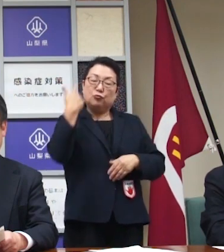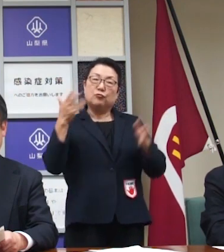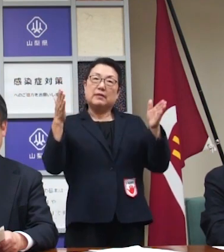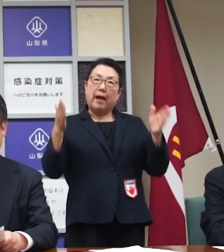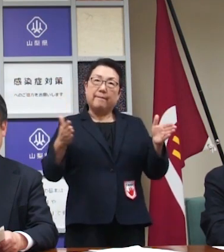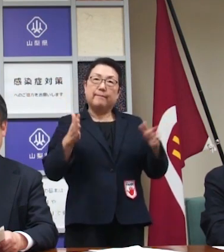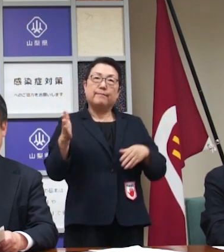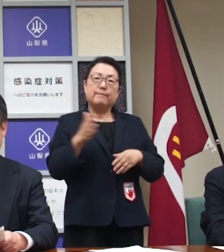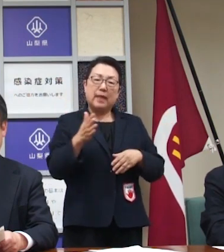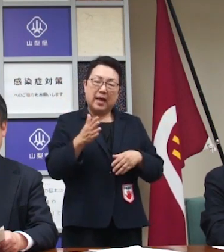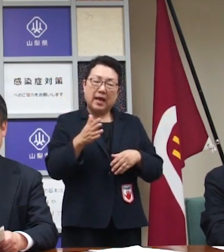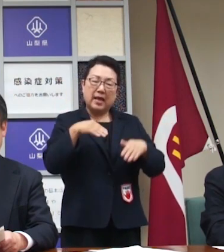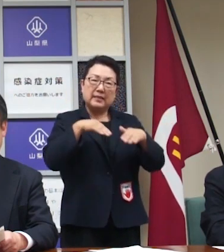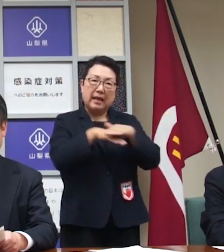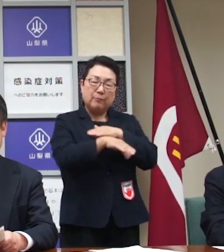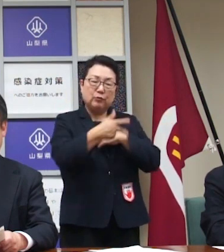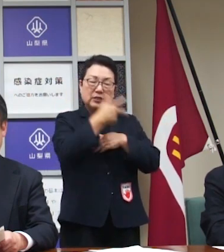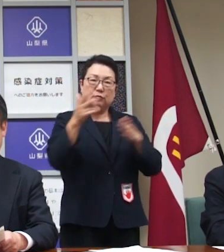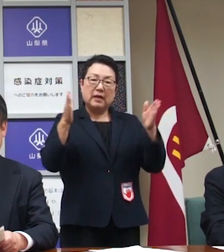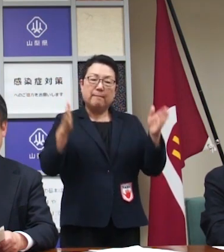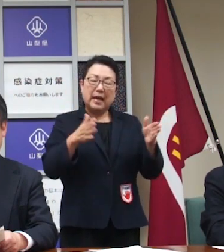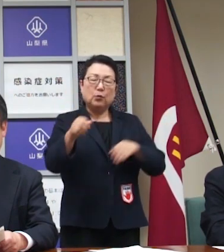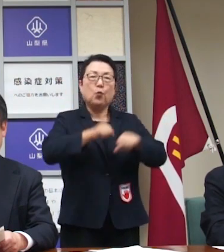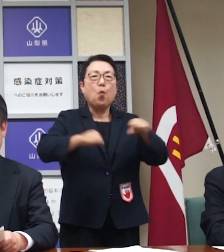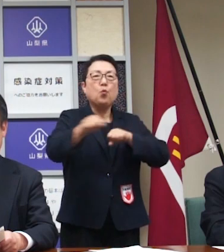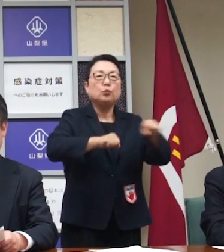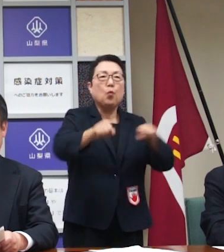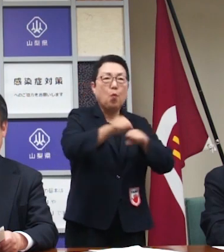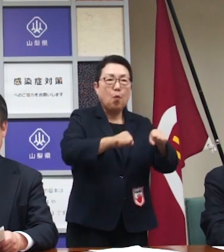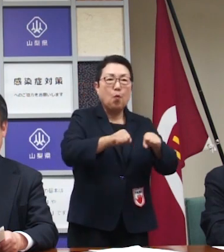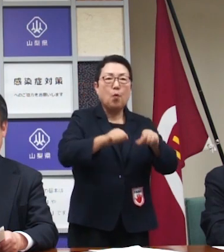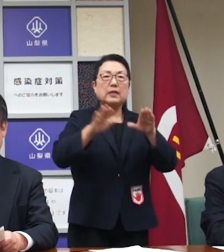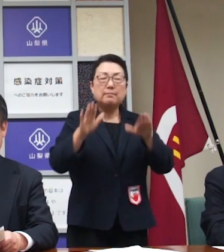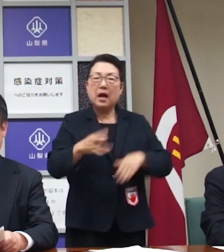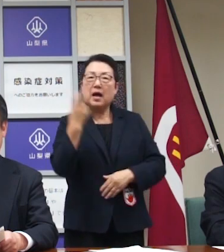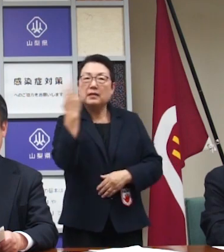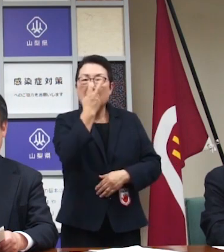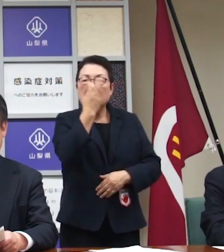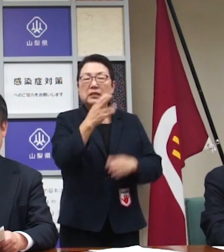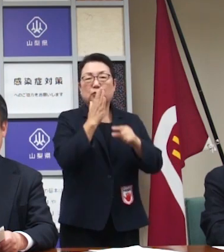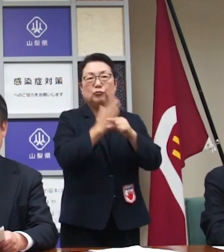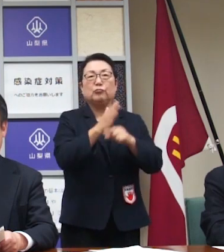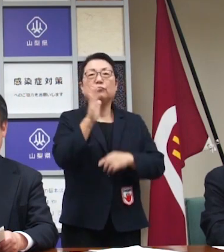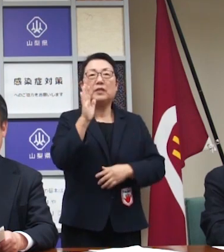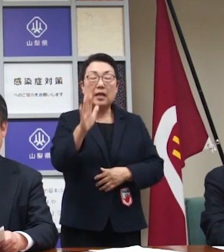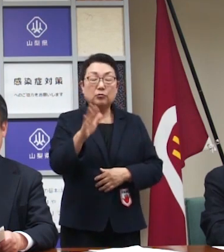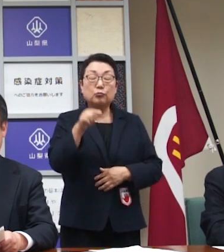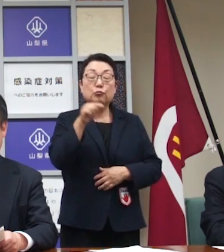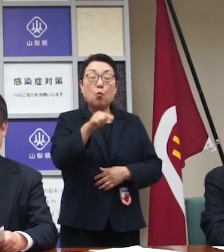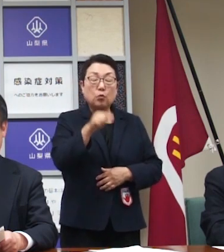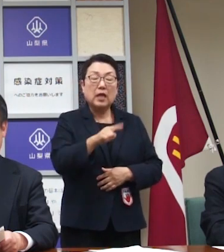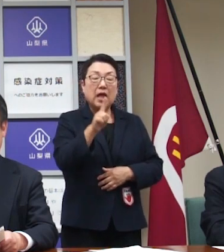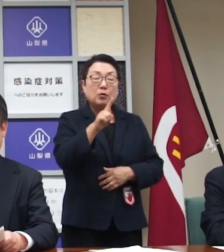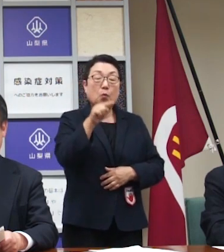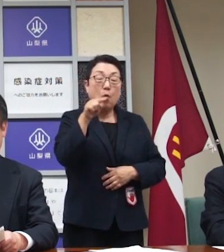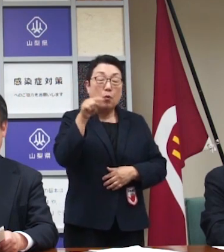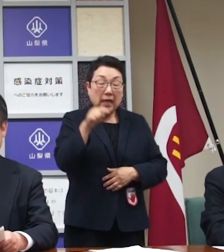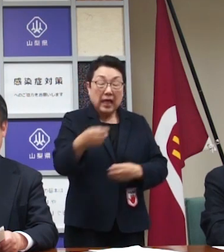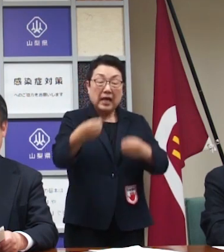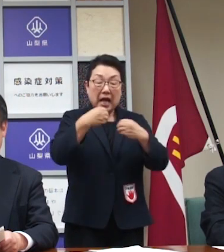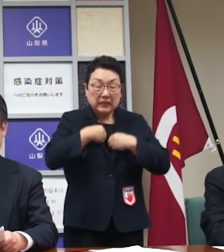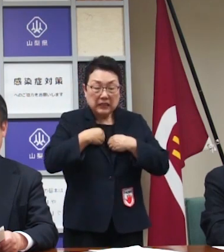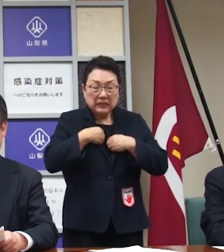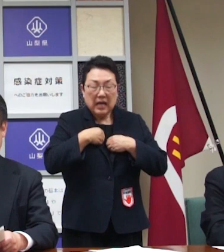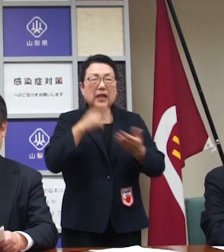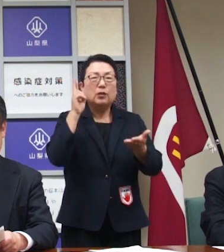一番の潜伏期に当たるだろうという行動を確認をしていますが、そこでどこでっていうことはなかなか